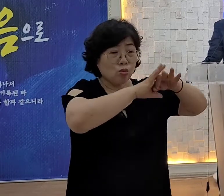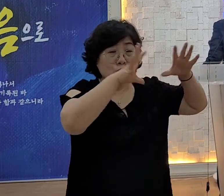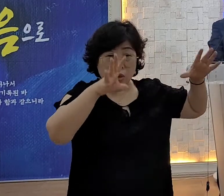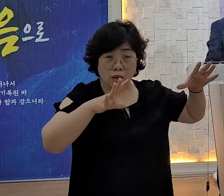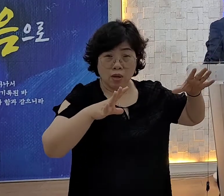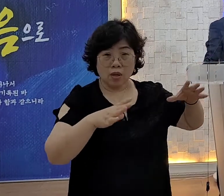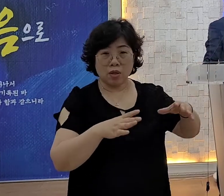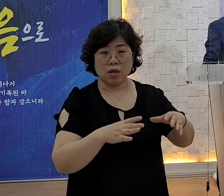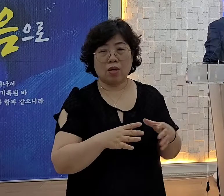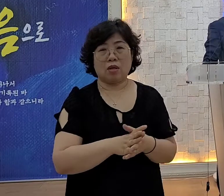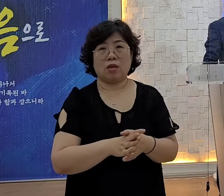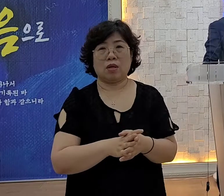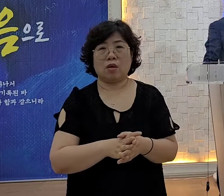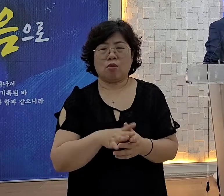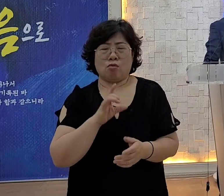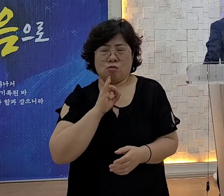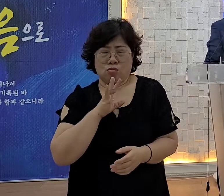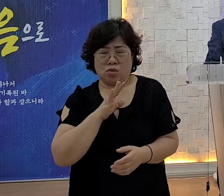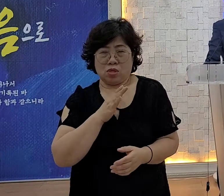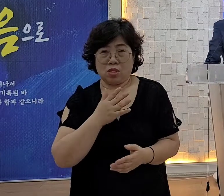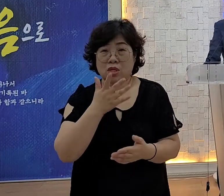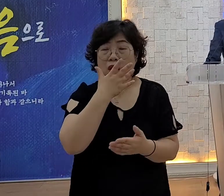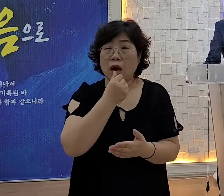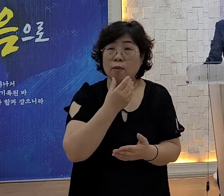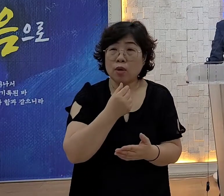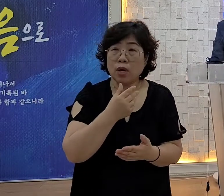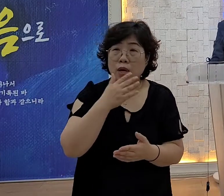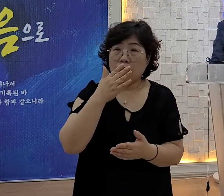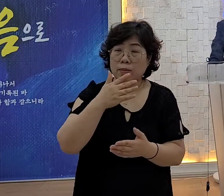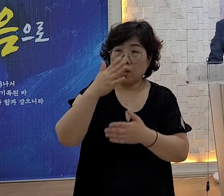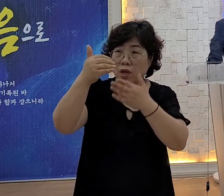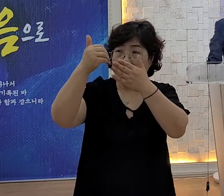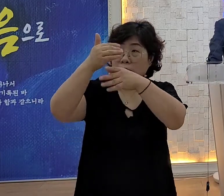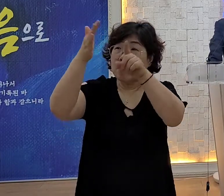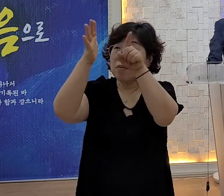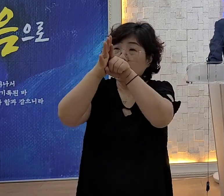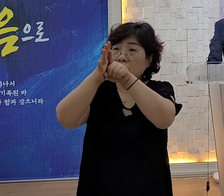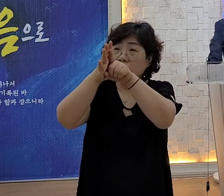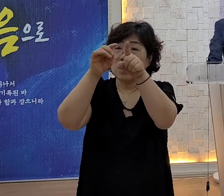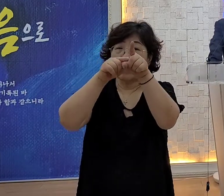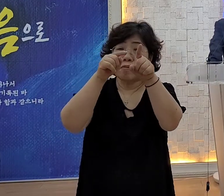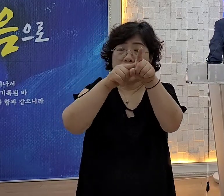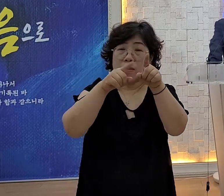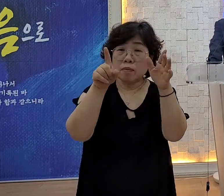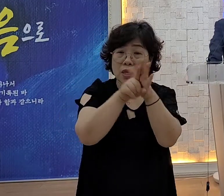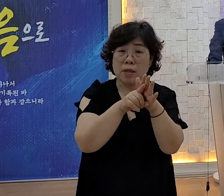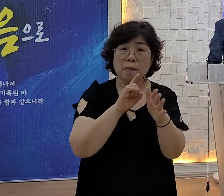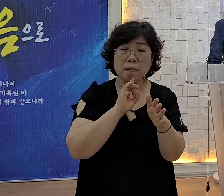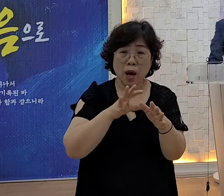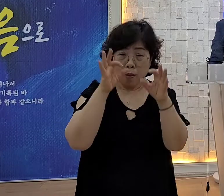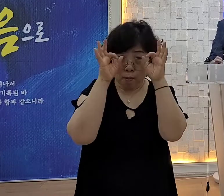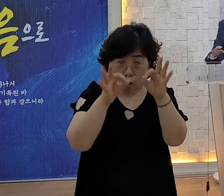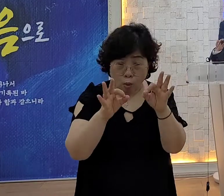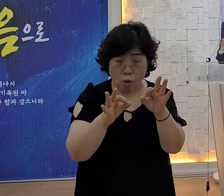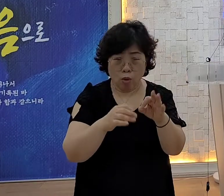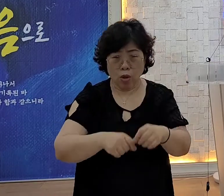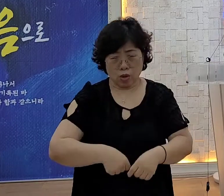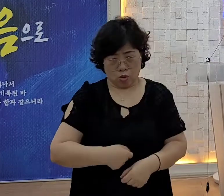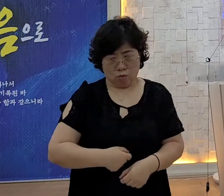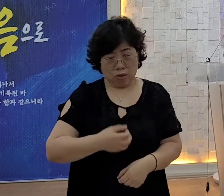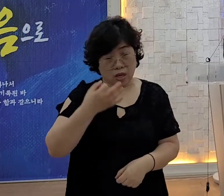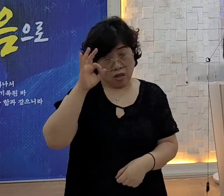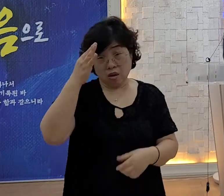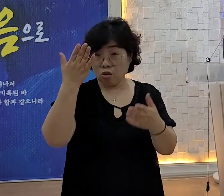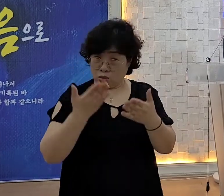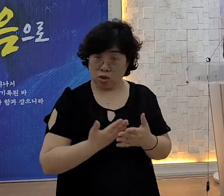보시고 뭐라고요? 아브라함을 그 믿음을 보시고 어렵게 여기셨다. 이 말이 여기서